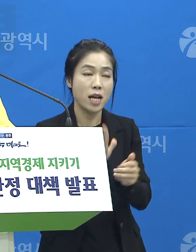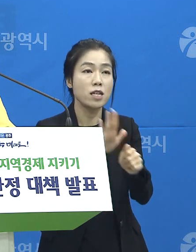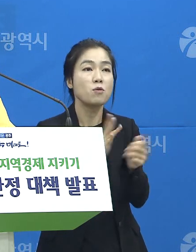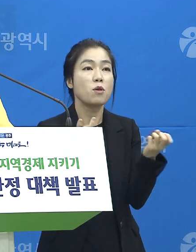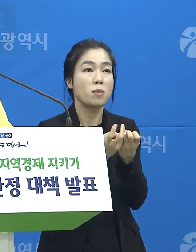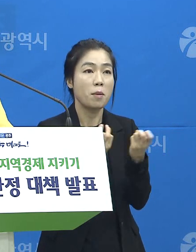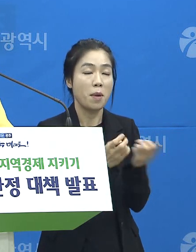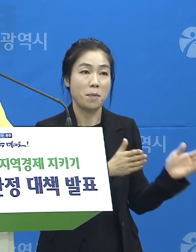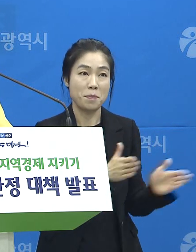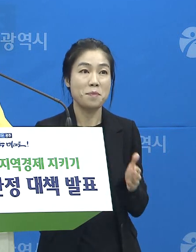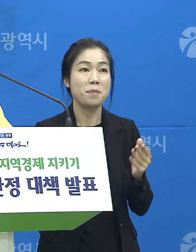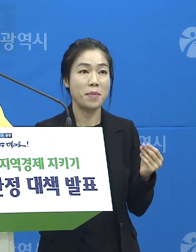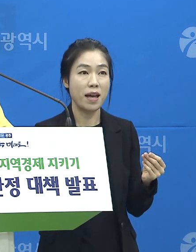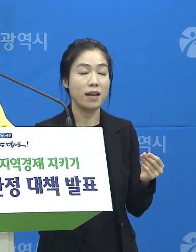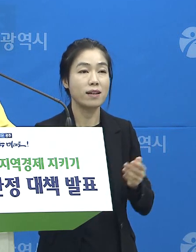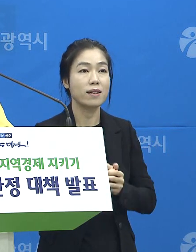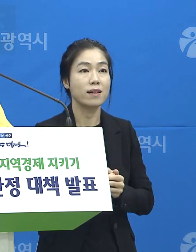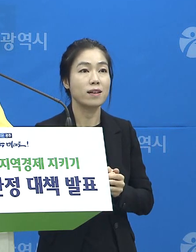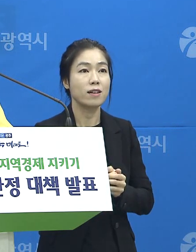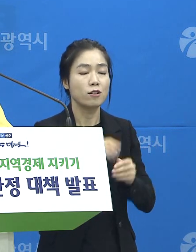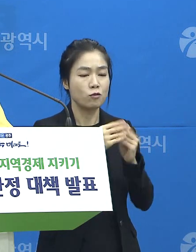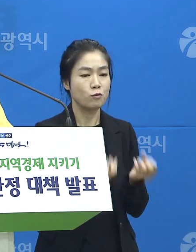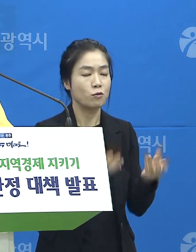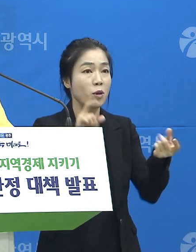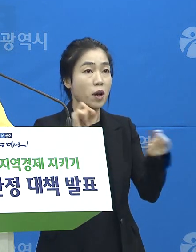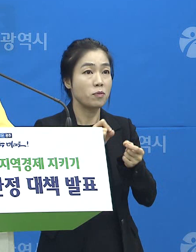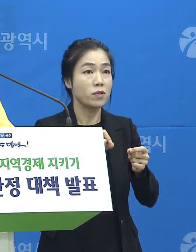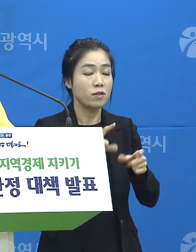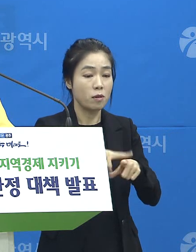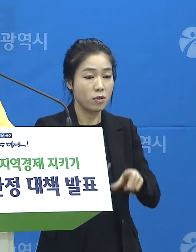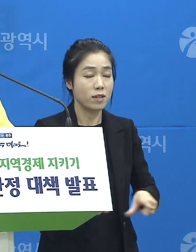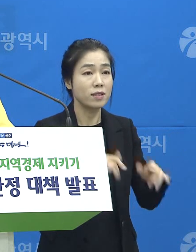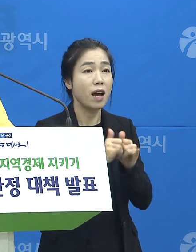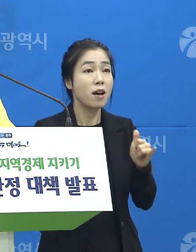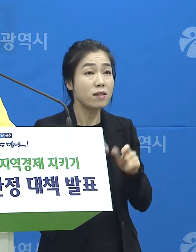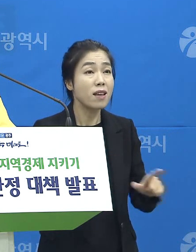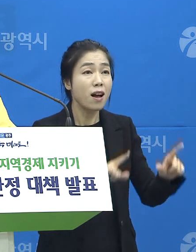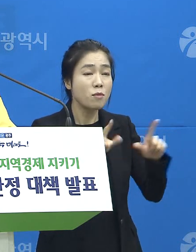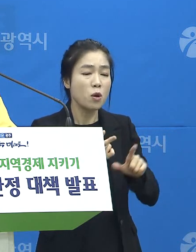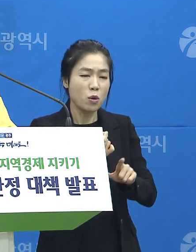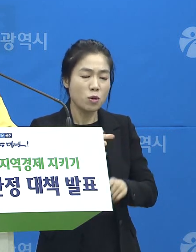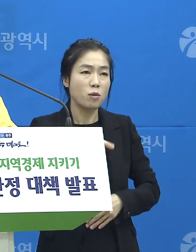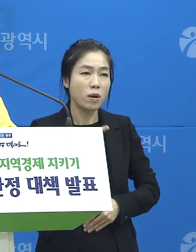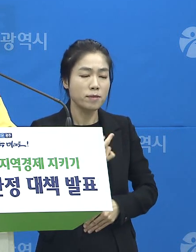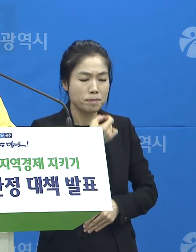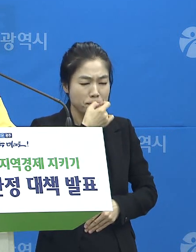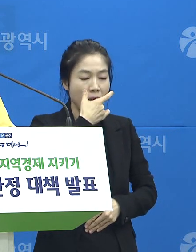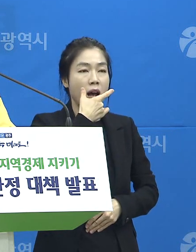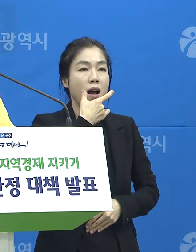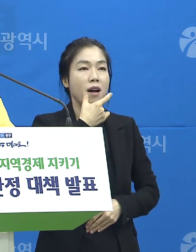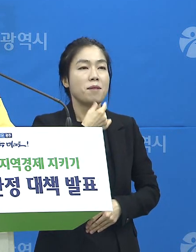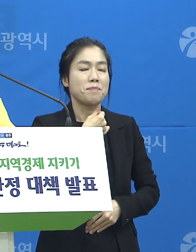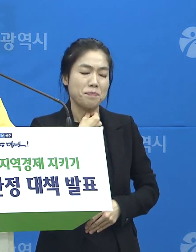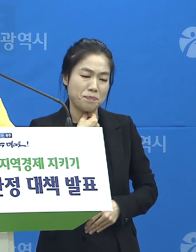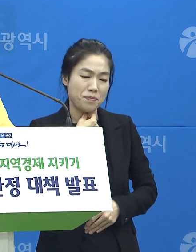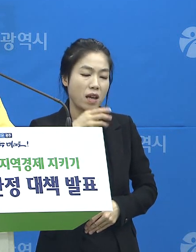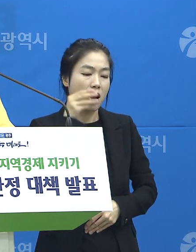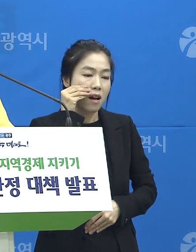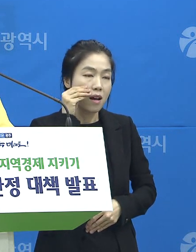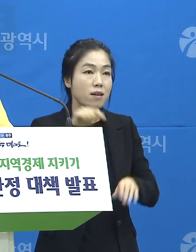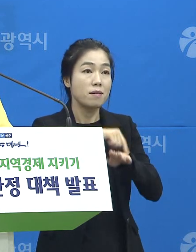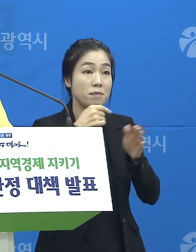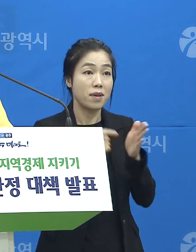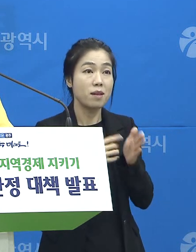지원대책을 마련했습니다. 추석을 앞두고 서민들의 삶에 조금이나마 숨통이 트이길 바라는